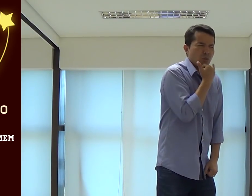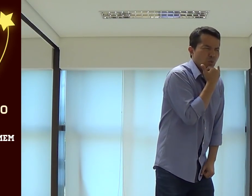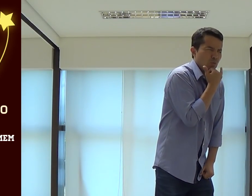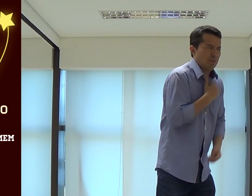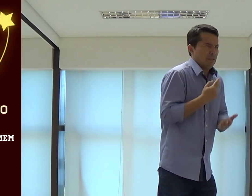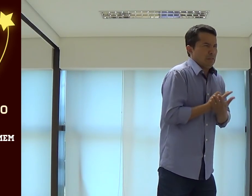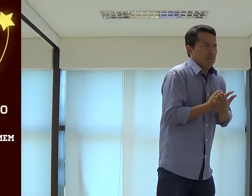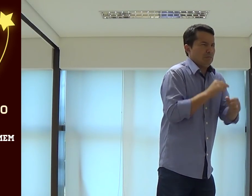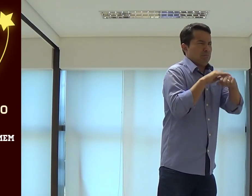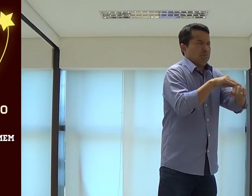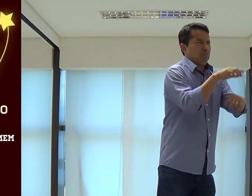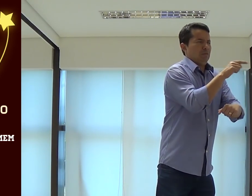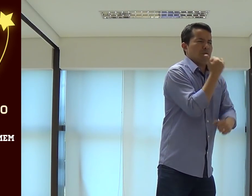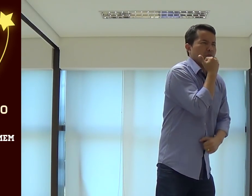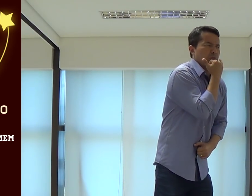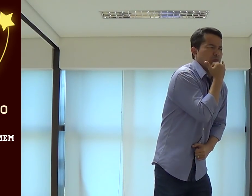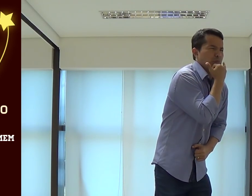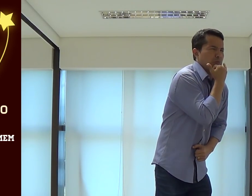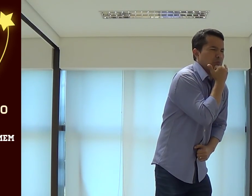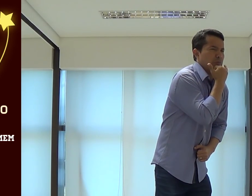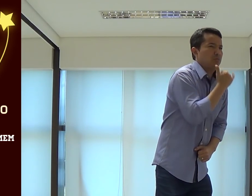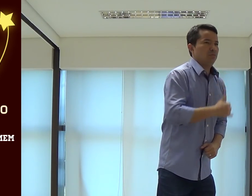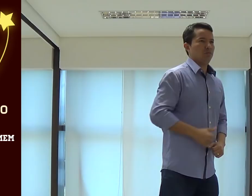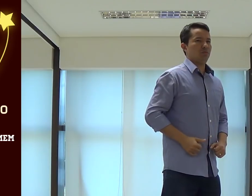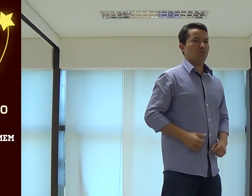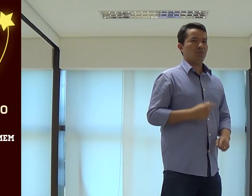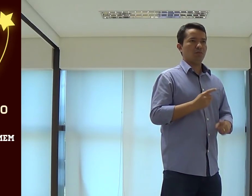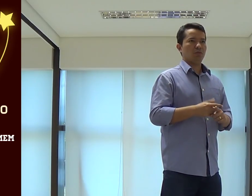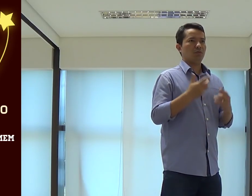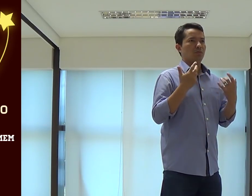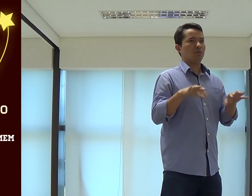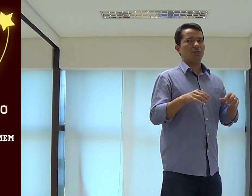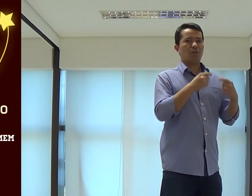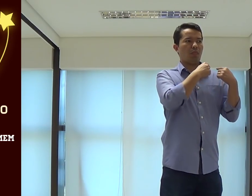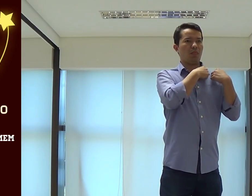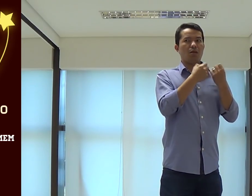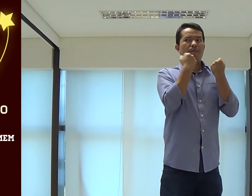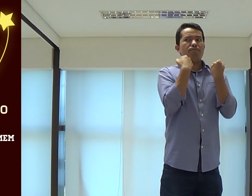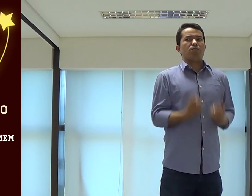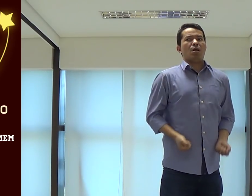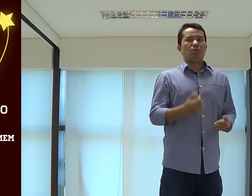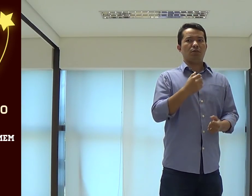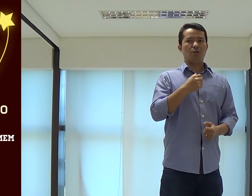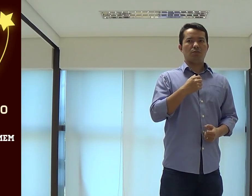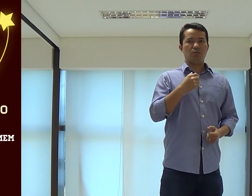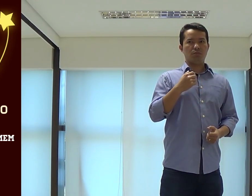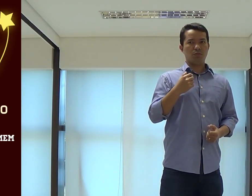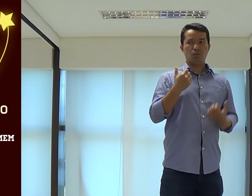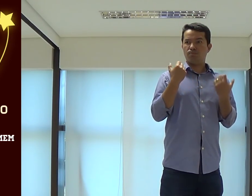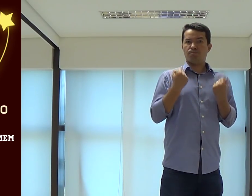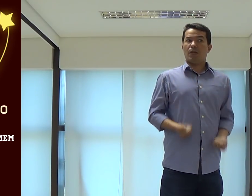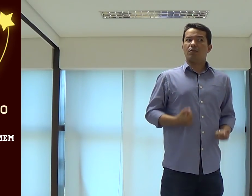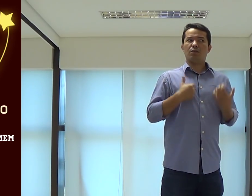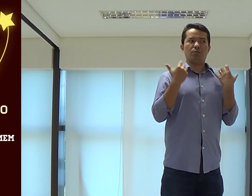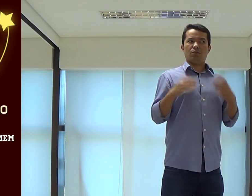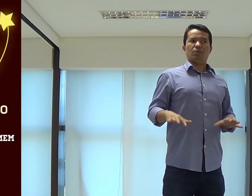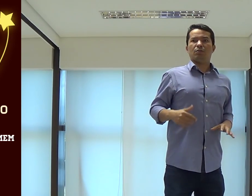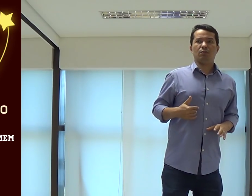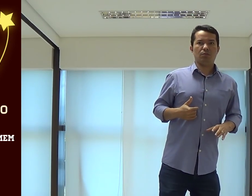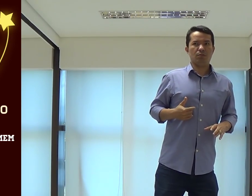ela não gostou, vai lá, peça para ela, ah, desculpa, eu errei, eu falei uma coisa que você não gostou. Porque é pesado isso aí, já pensou? Eu não